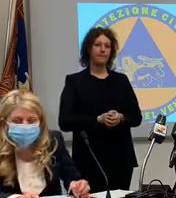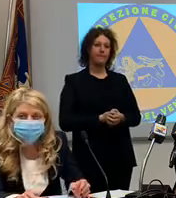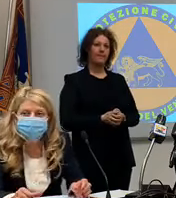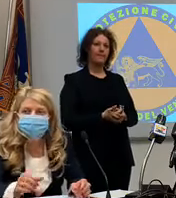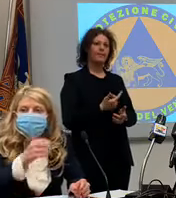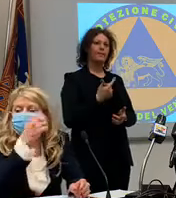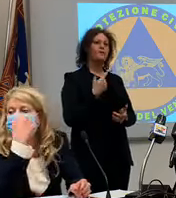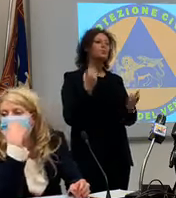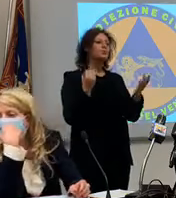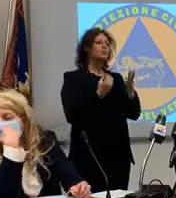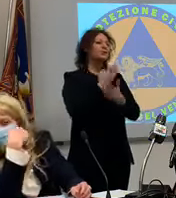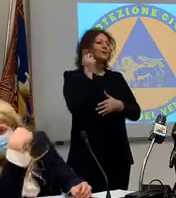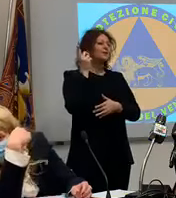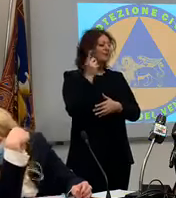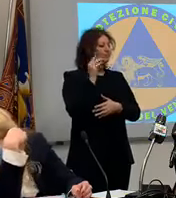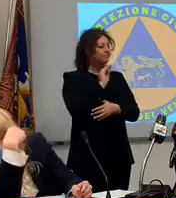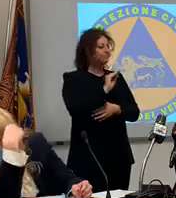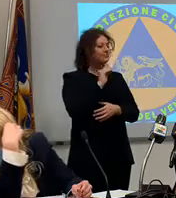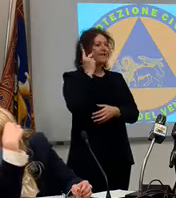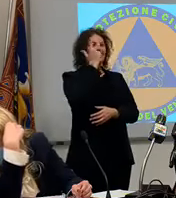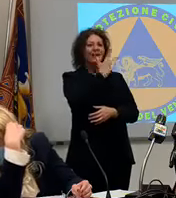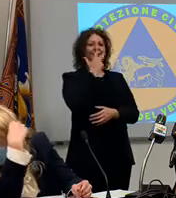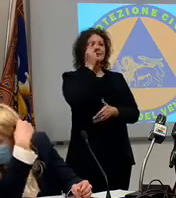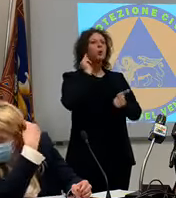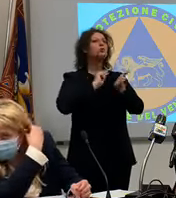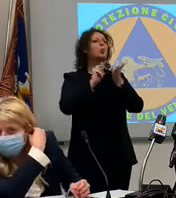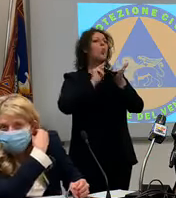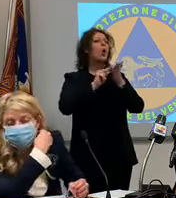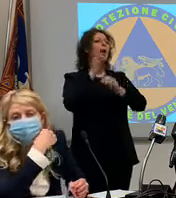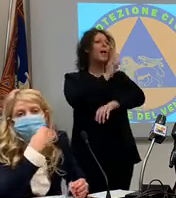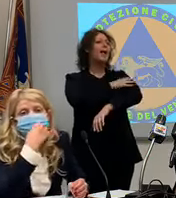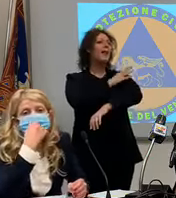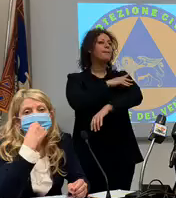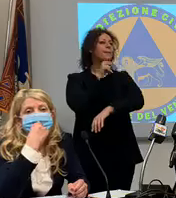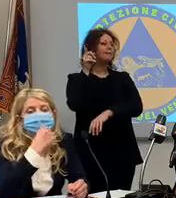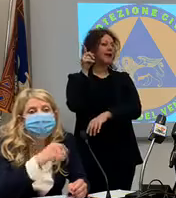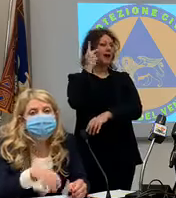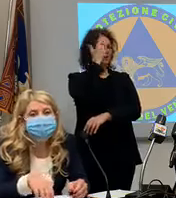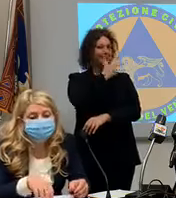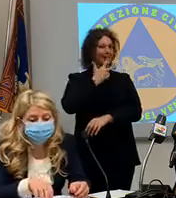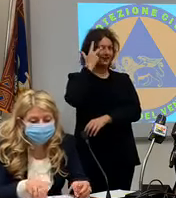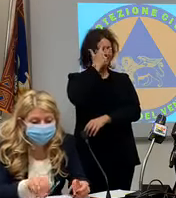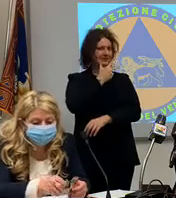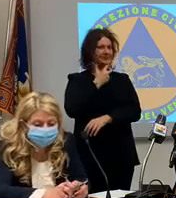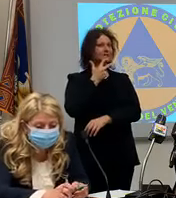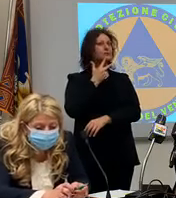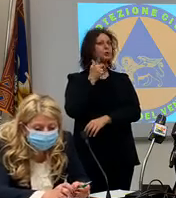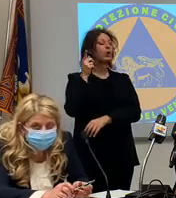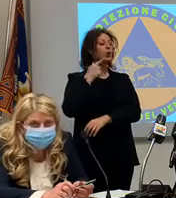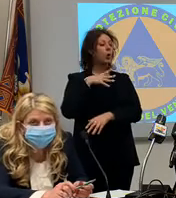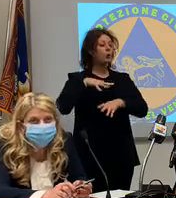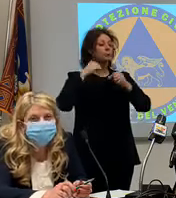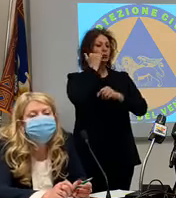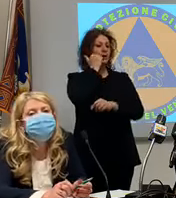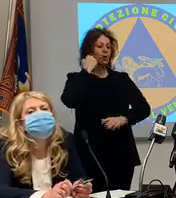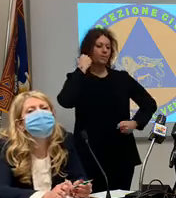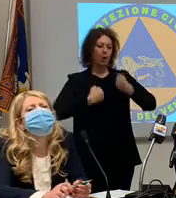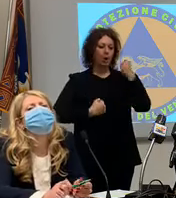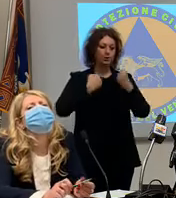X di Treviso dove i genitori protestavano per la presenza di un insegnante